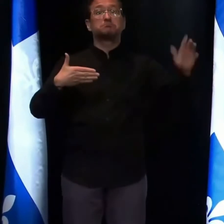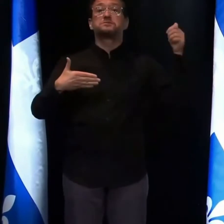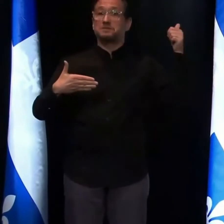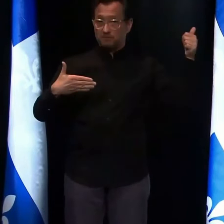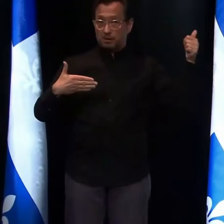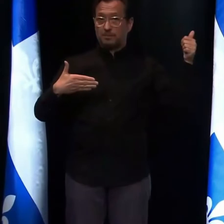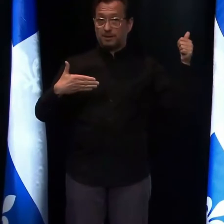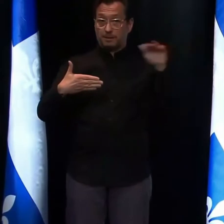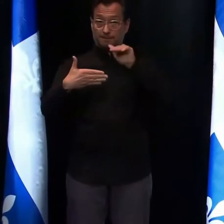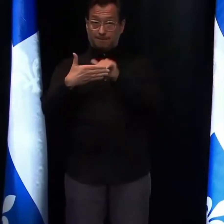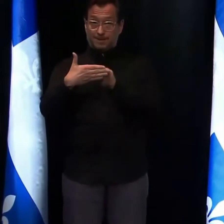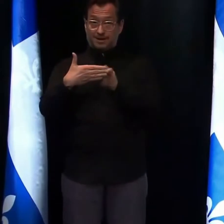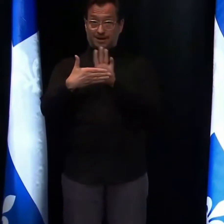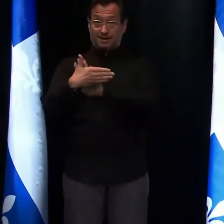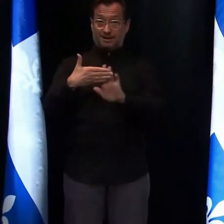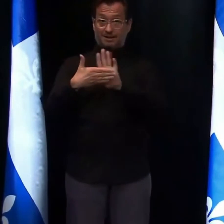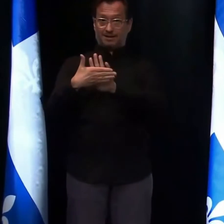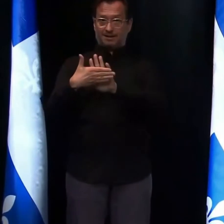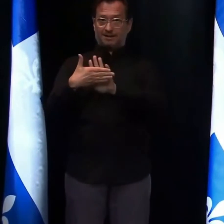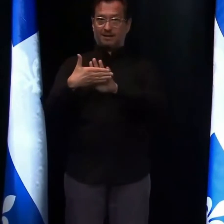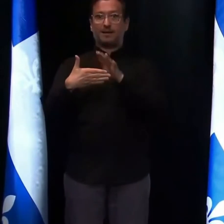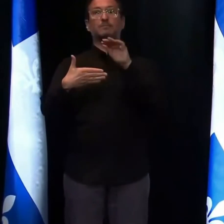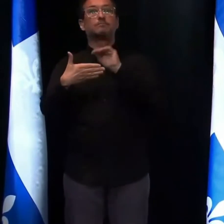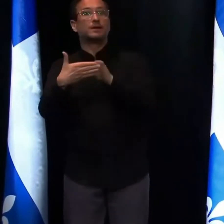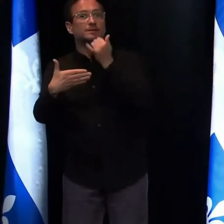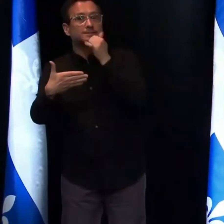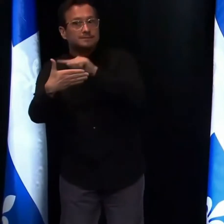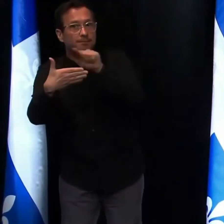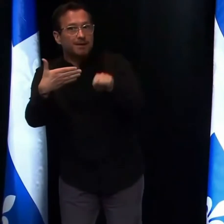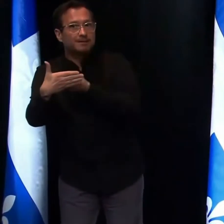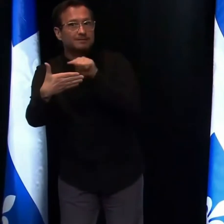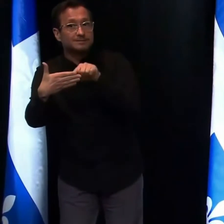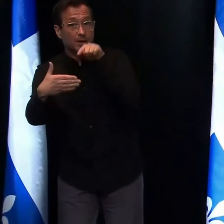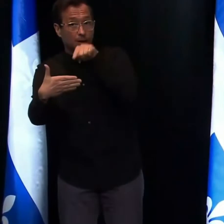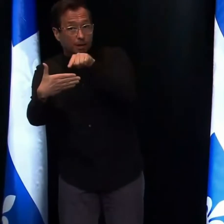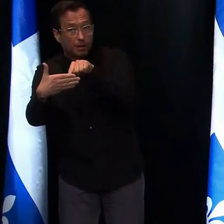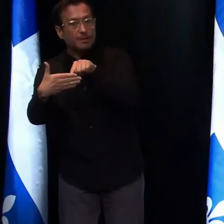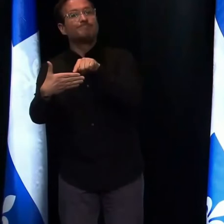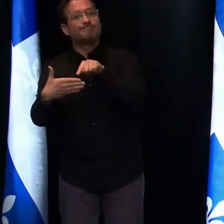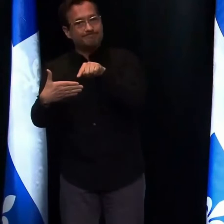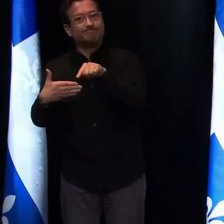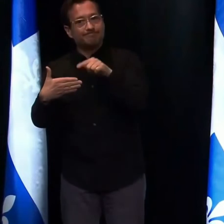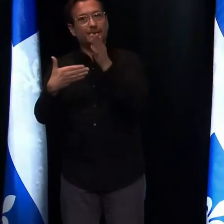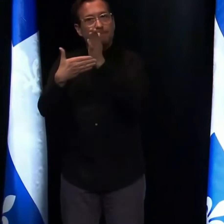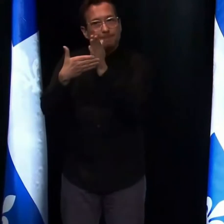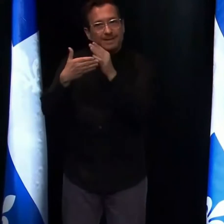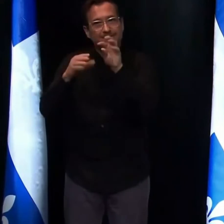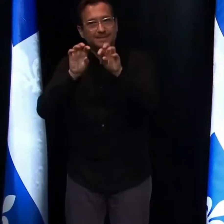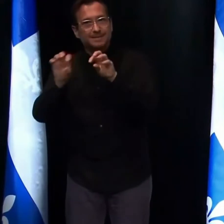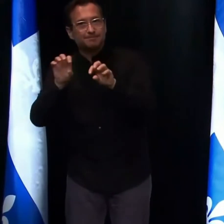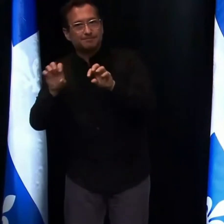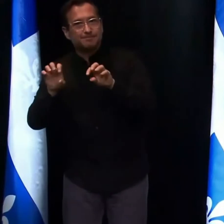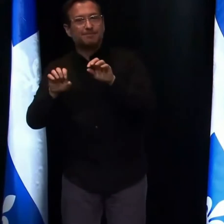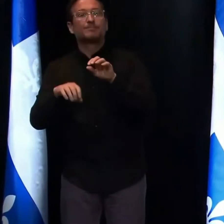dit précédemment, alors l'école redevient obligatoire. Mais on n'a pas